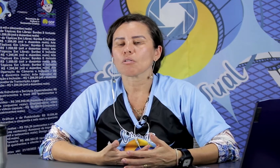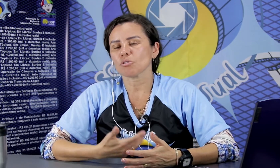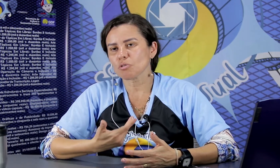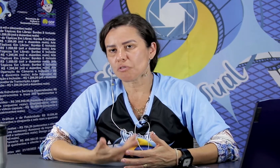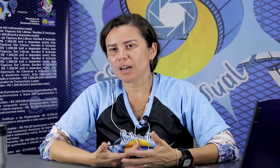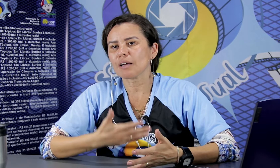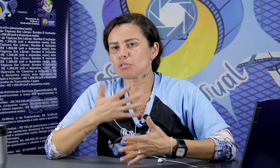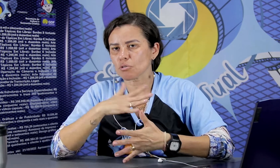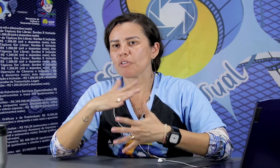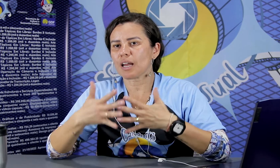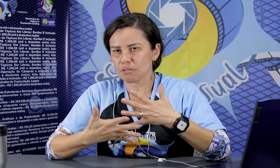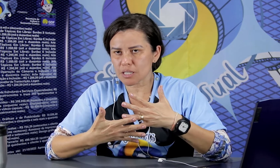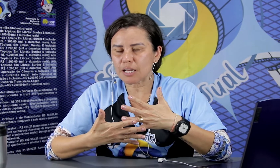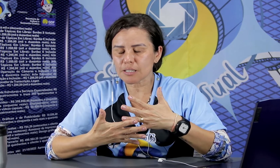eu digo falado em sinais também.